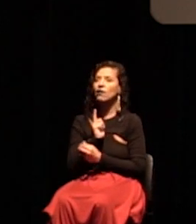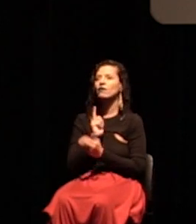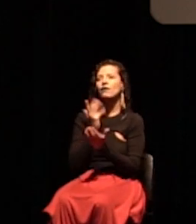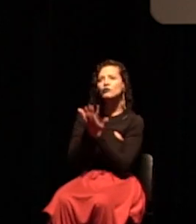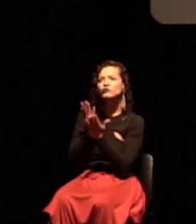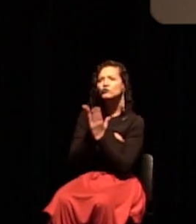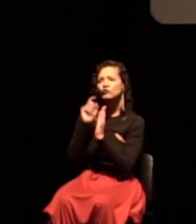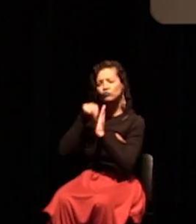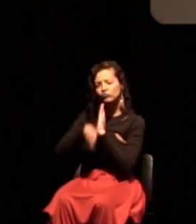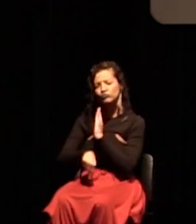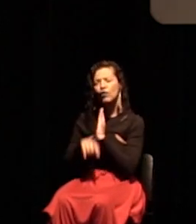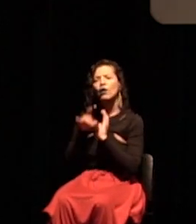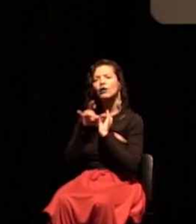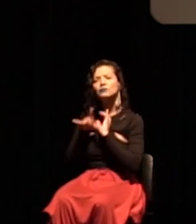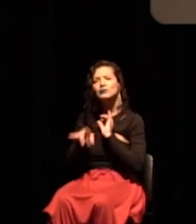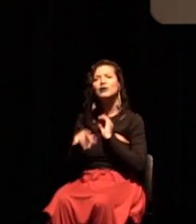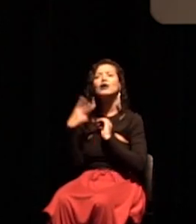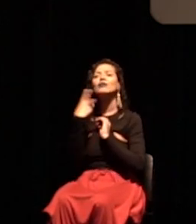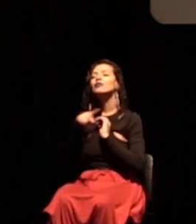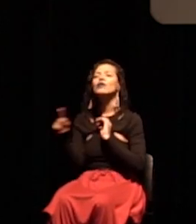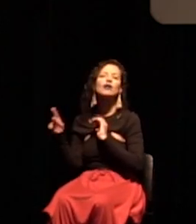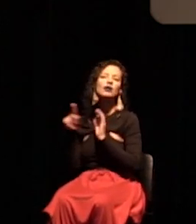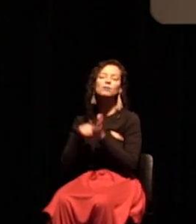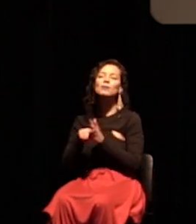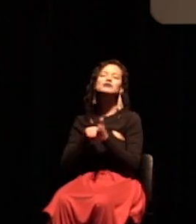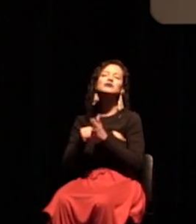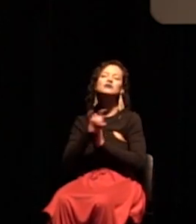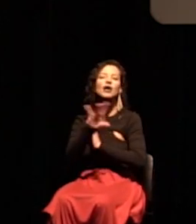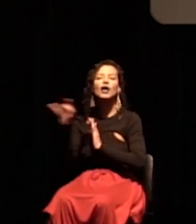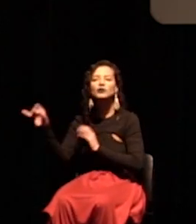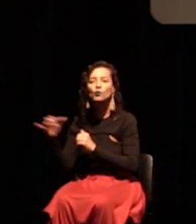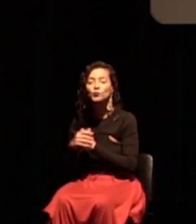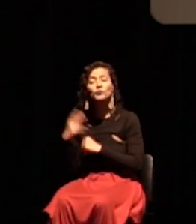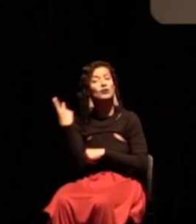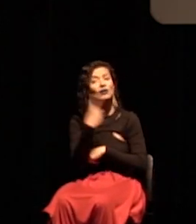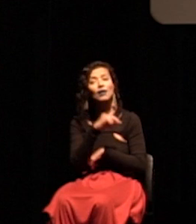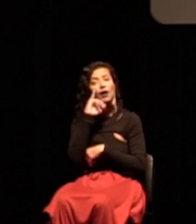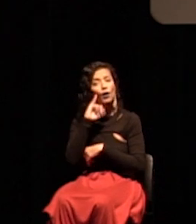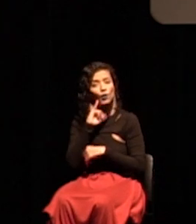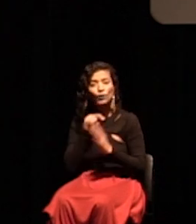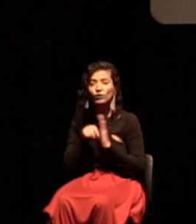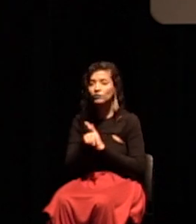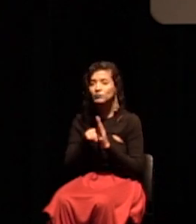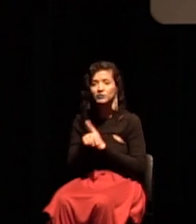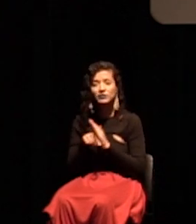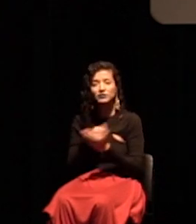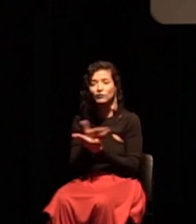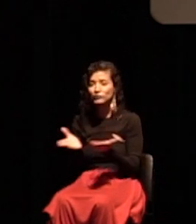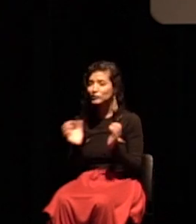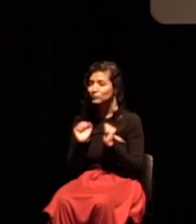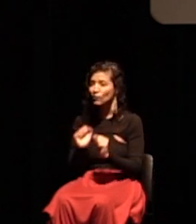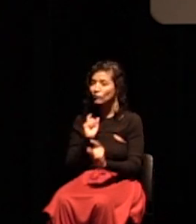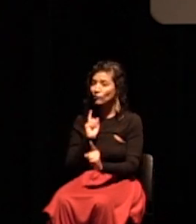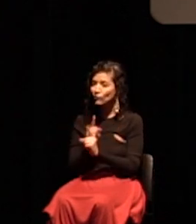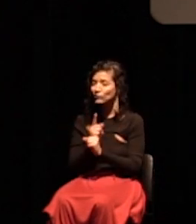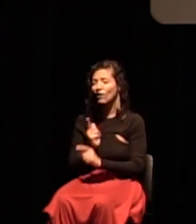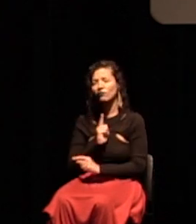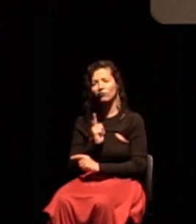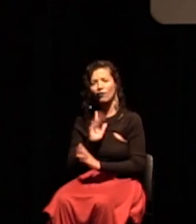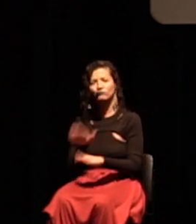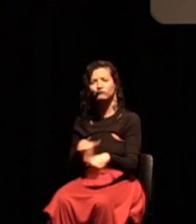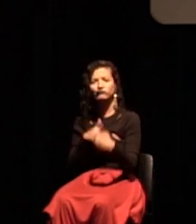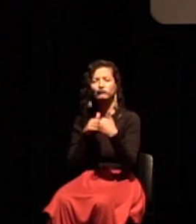aprofundam em termos das suas próprias pesquisas. E na pesquisa de IOL vocês vão encontrar aqui um